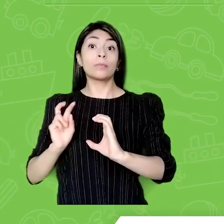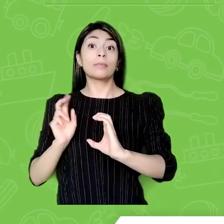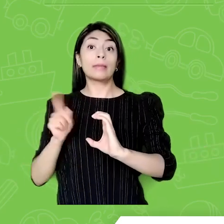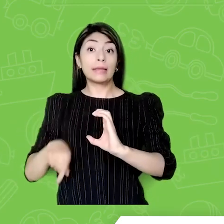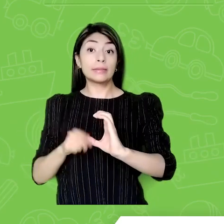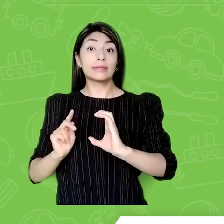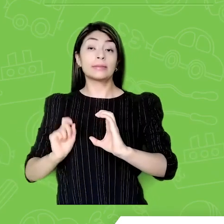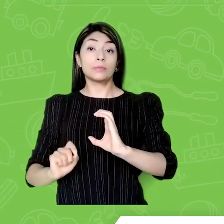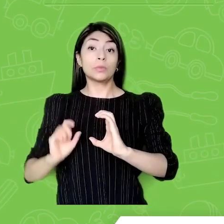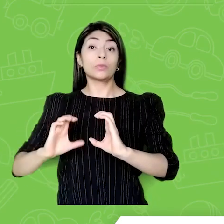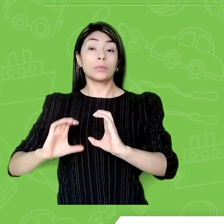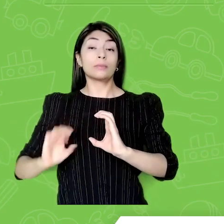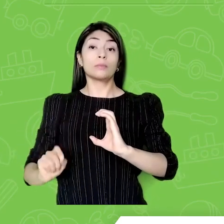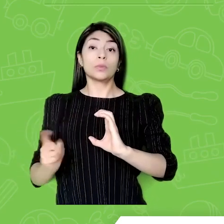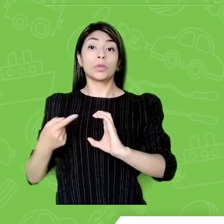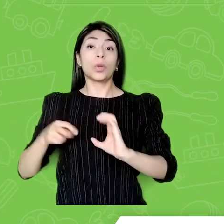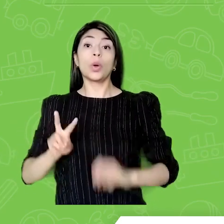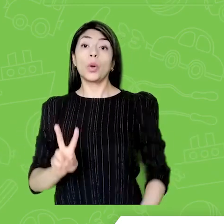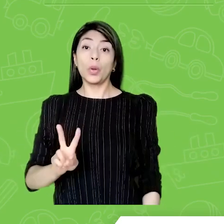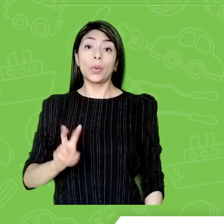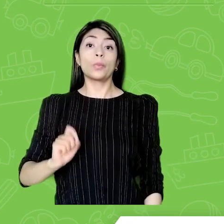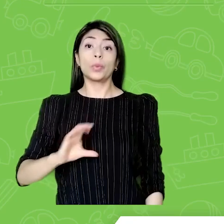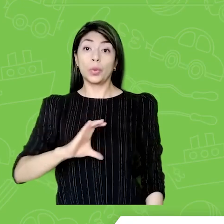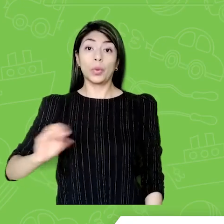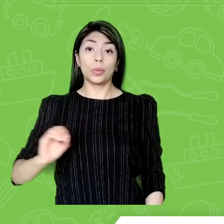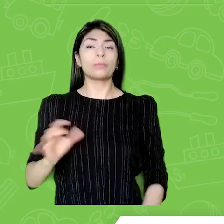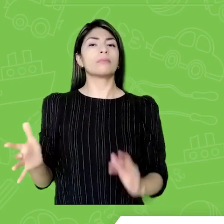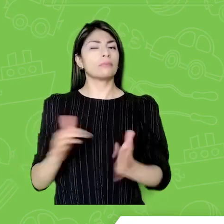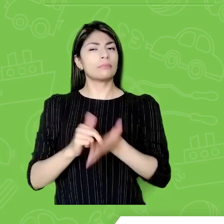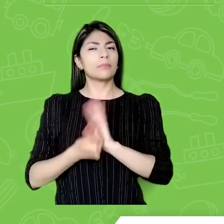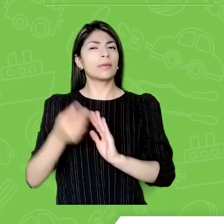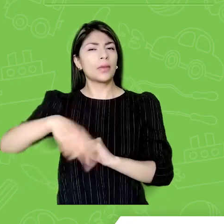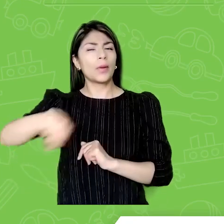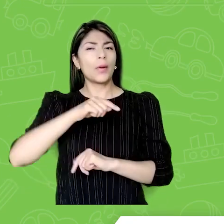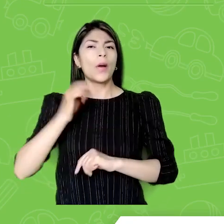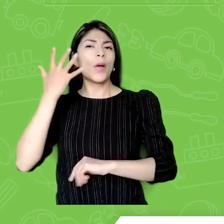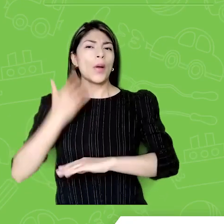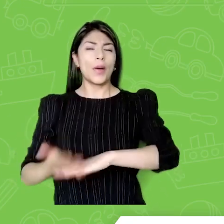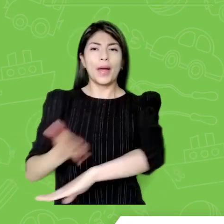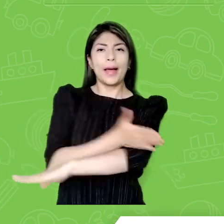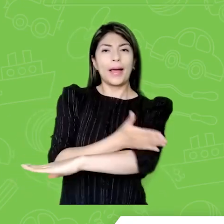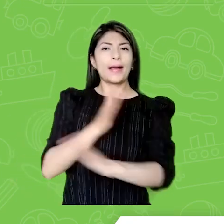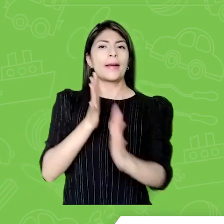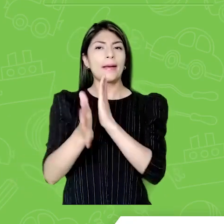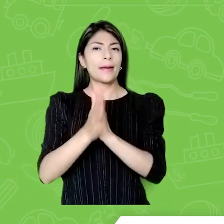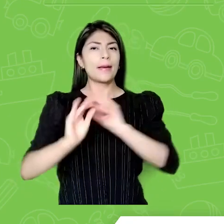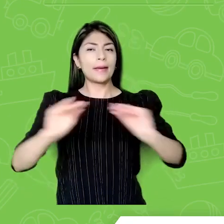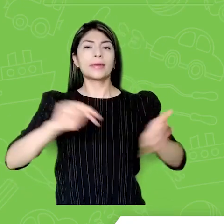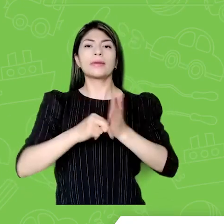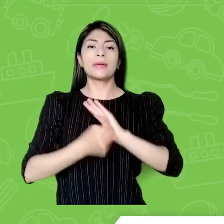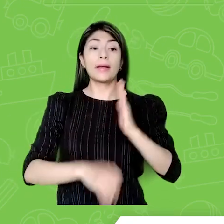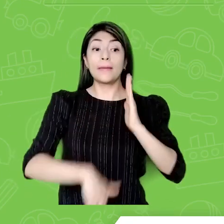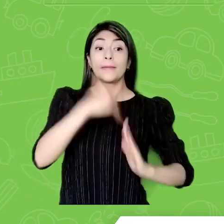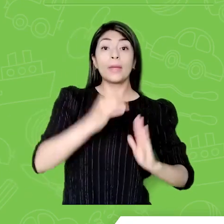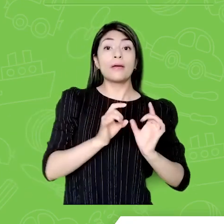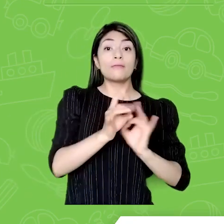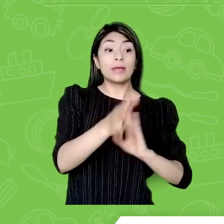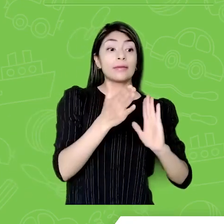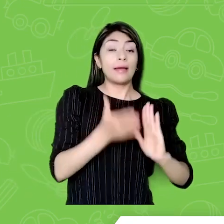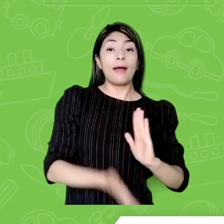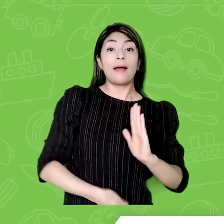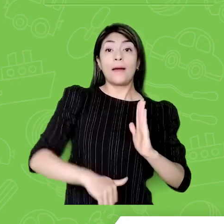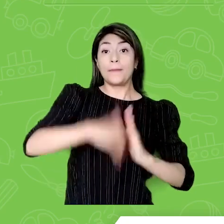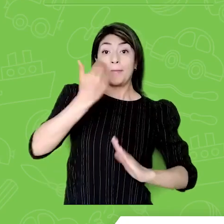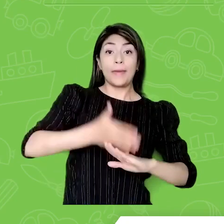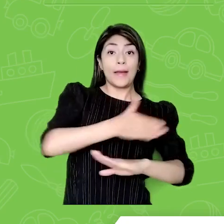www.cnsc.gov.co, enlace SIMO, con al menos 5 días hábiles de antelación, la fecha de inicio y duración de la etapa de inscripciones para